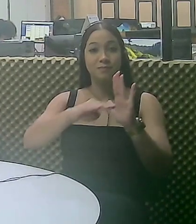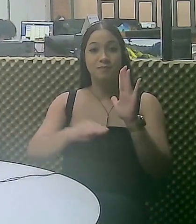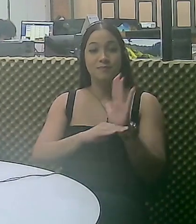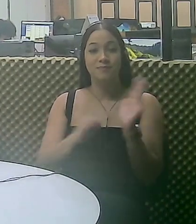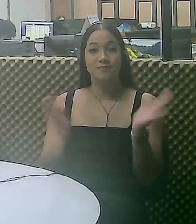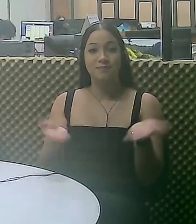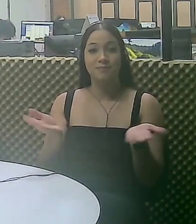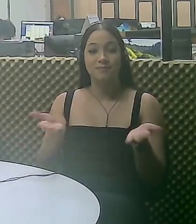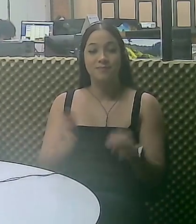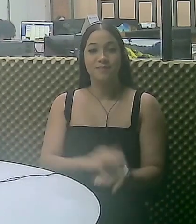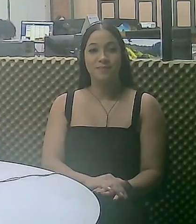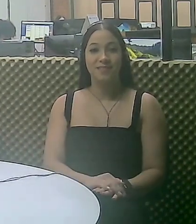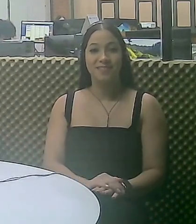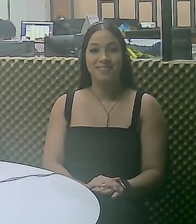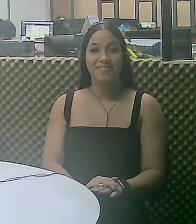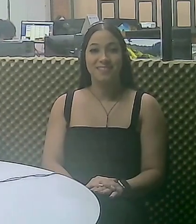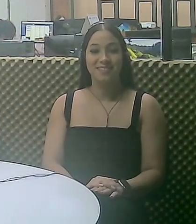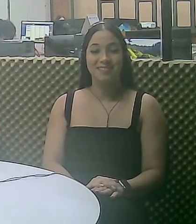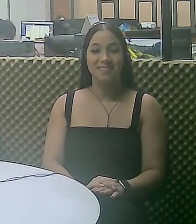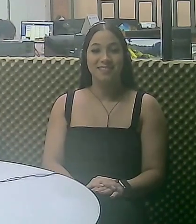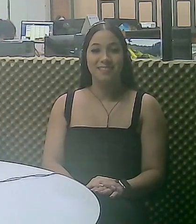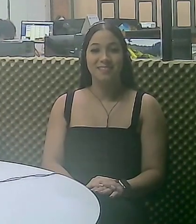destaques.